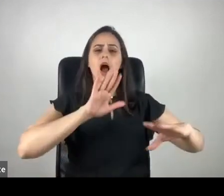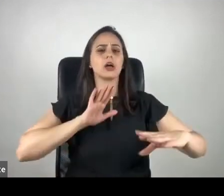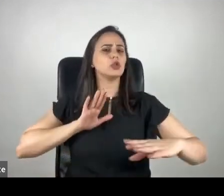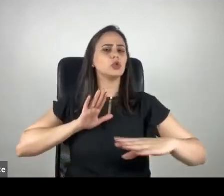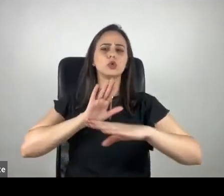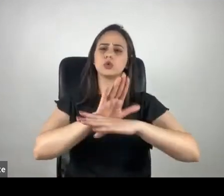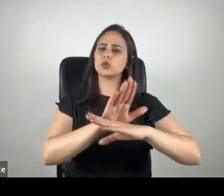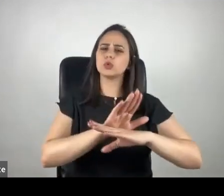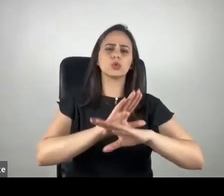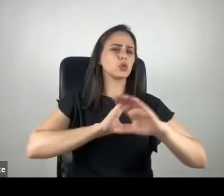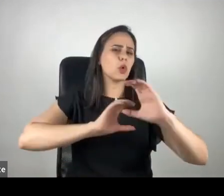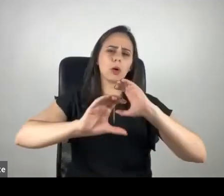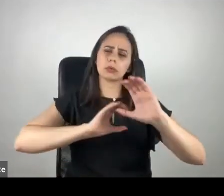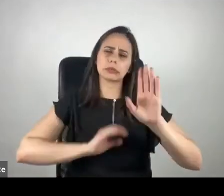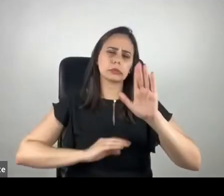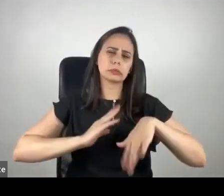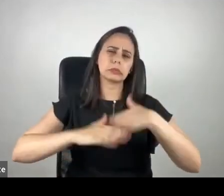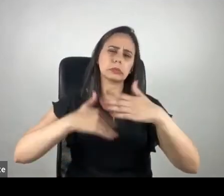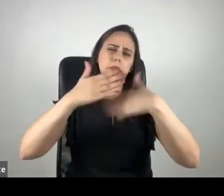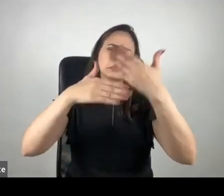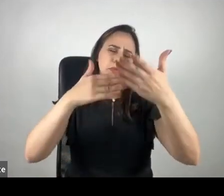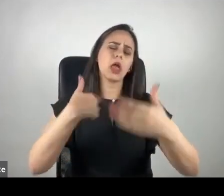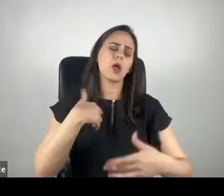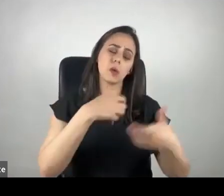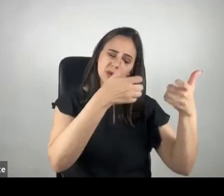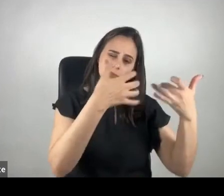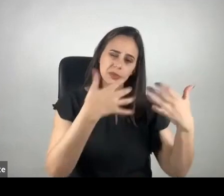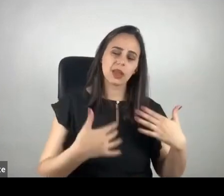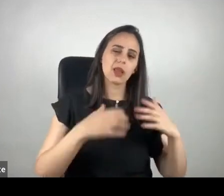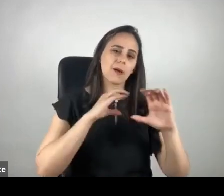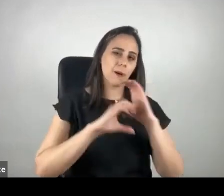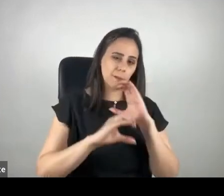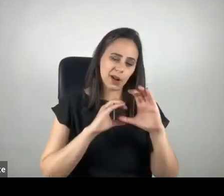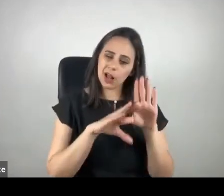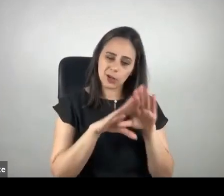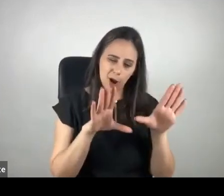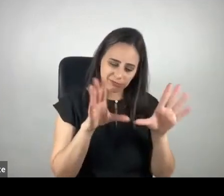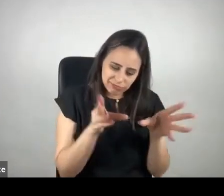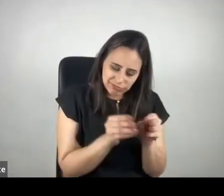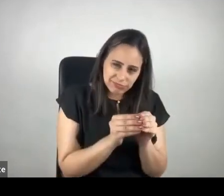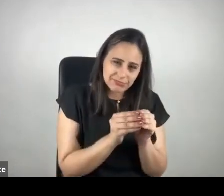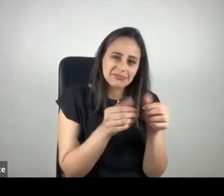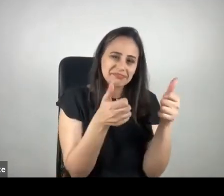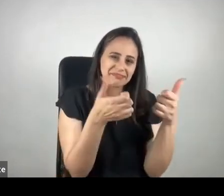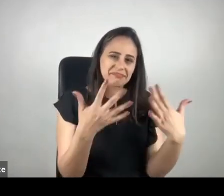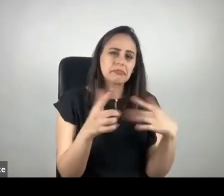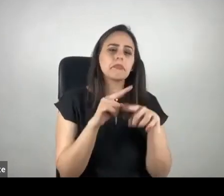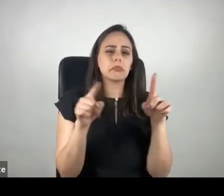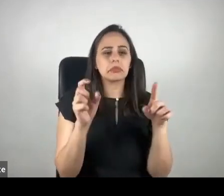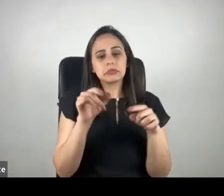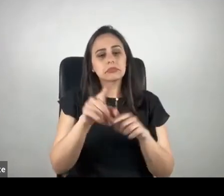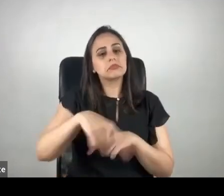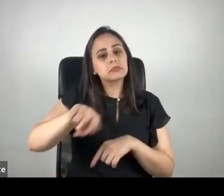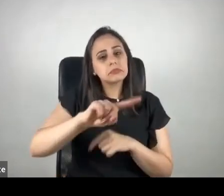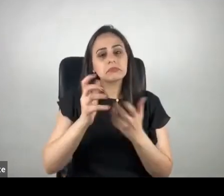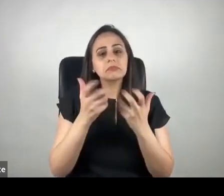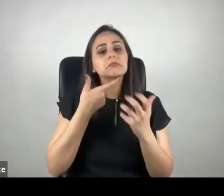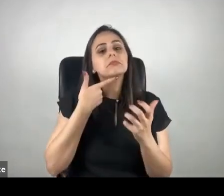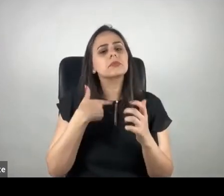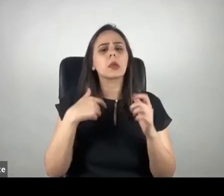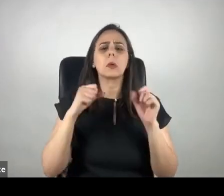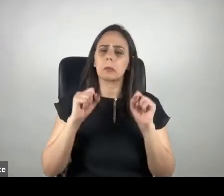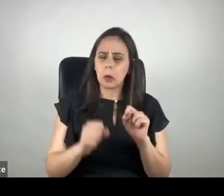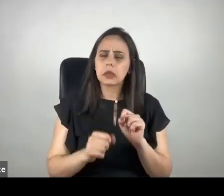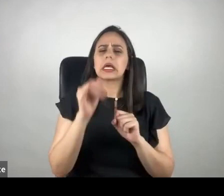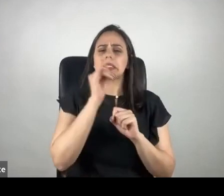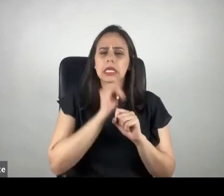das telecomunicações. Só peguei as telecomunicações, porque se vocês quiserem, eu posso dar mais exemplos de como você